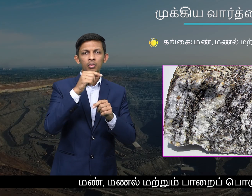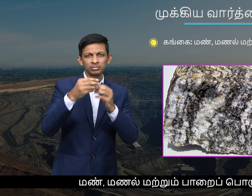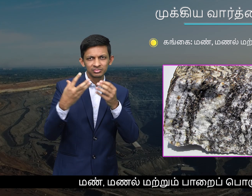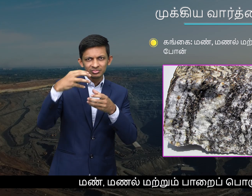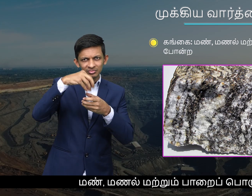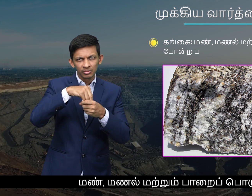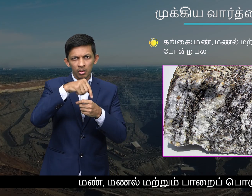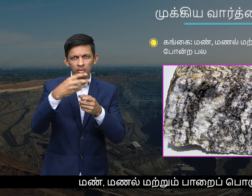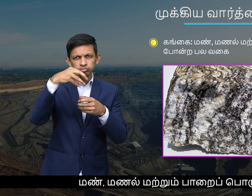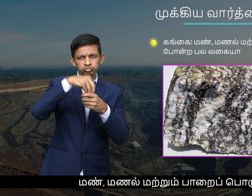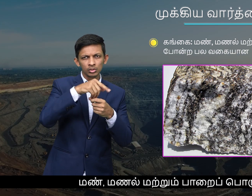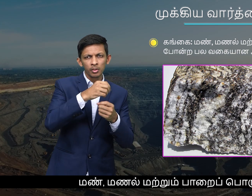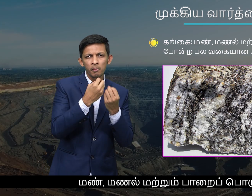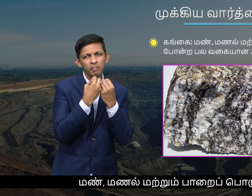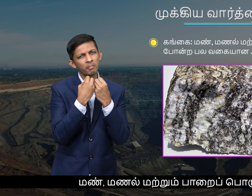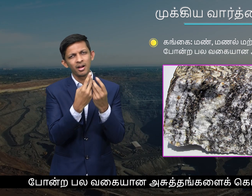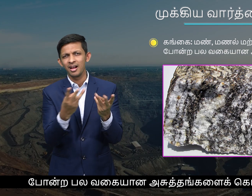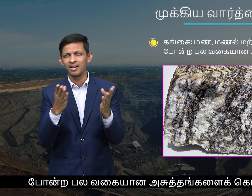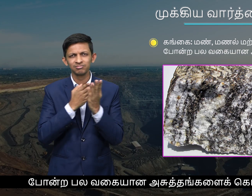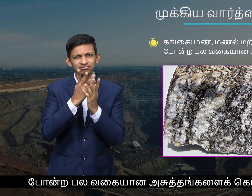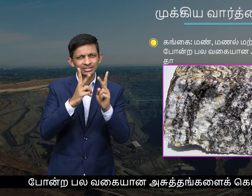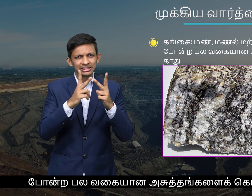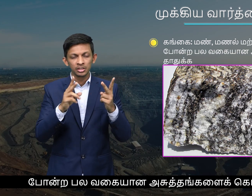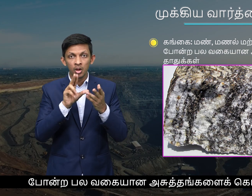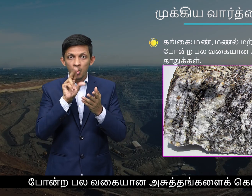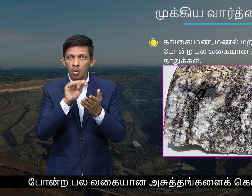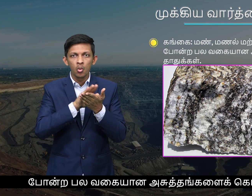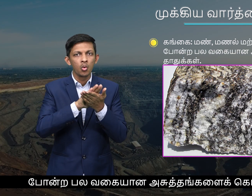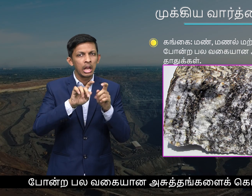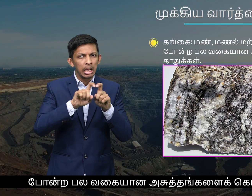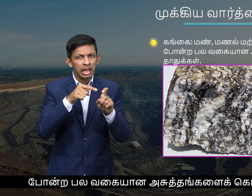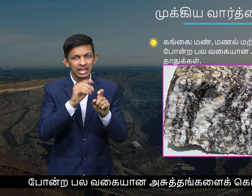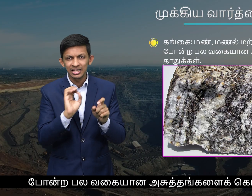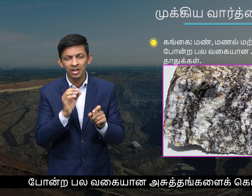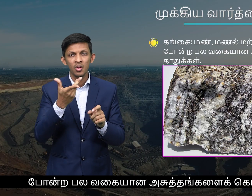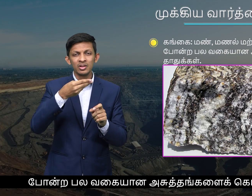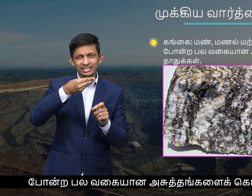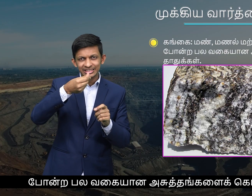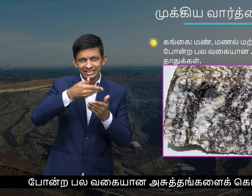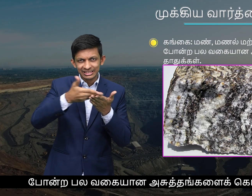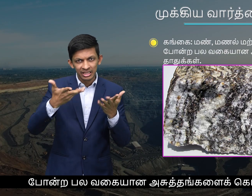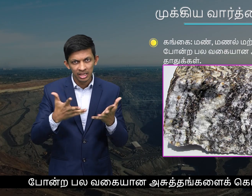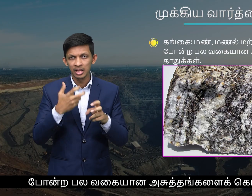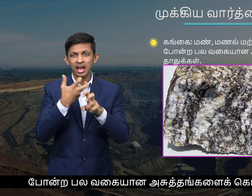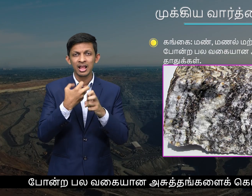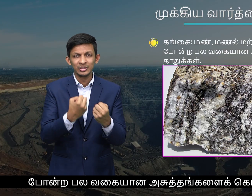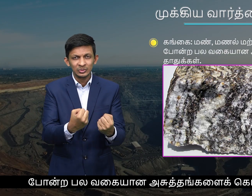மண், மணல் மற்றும் பாறை பொருட்கள் போன்ற பல வகையான அசுத்தங்களைக் கொண்ட தாதுக்கள்.